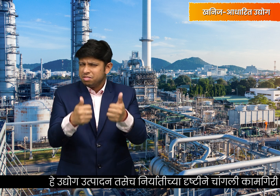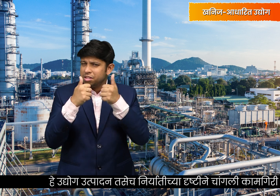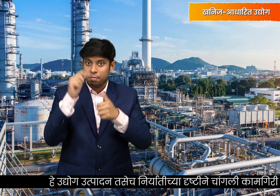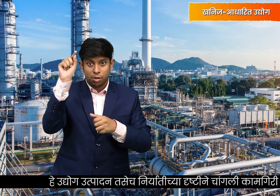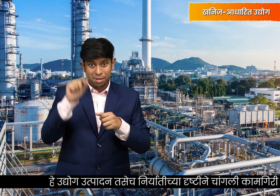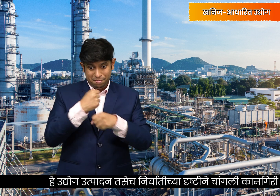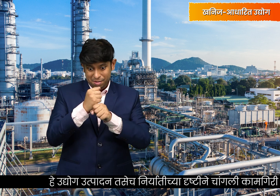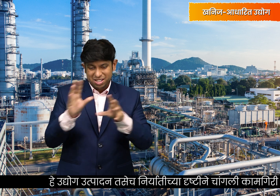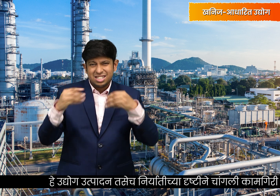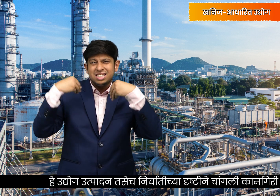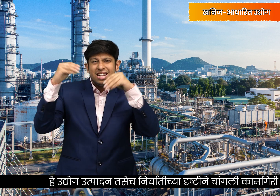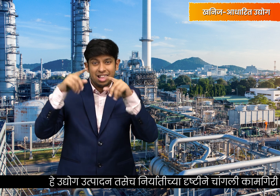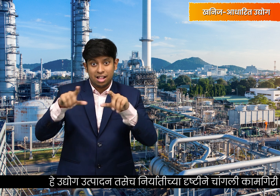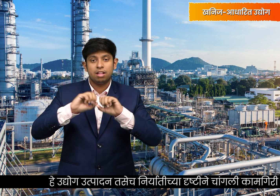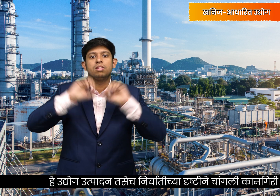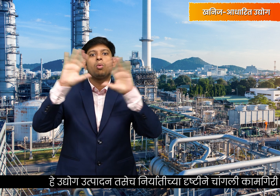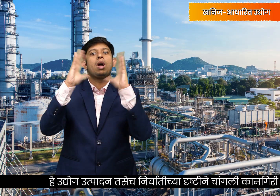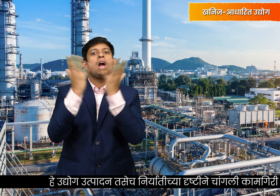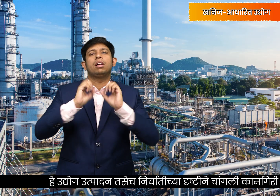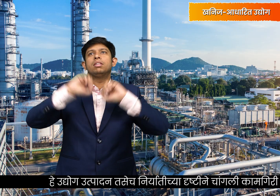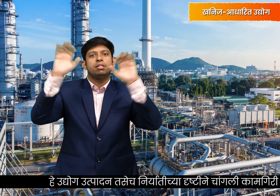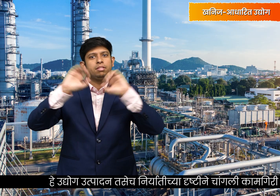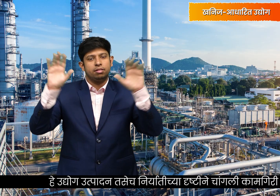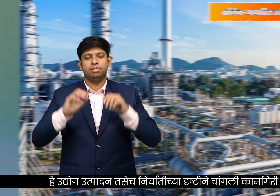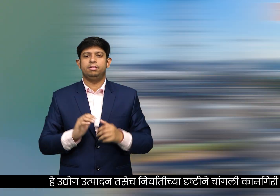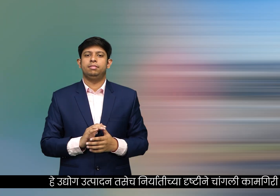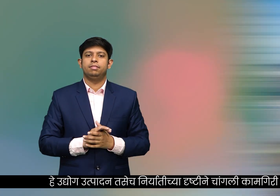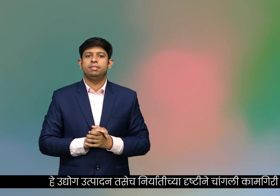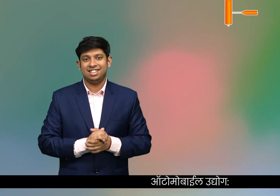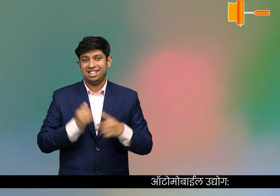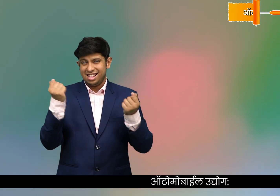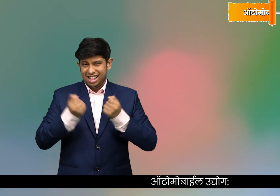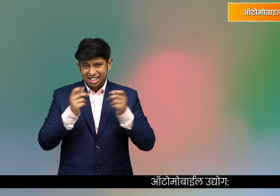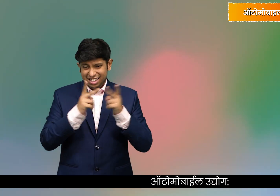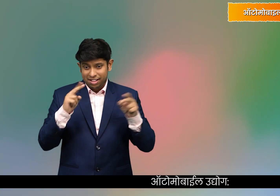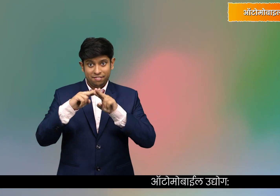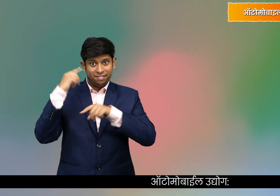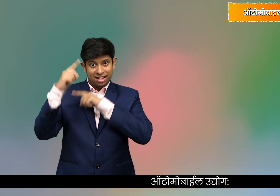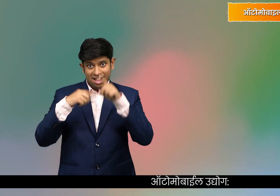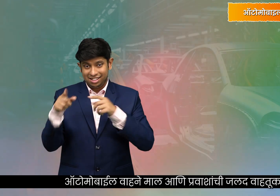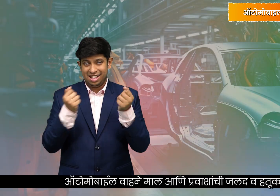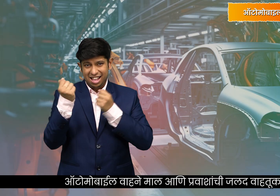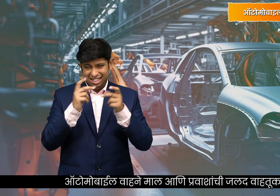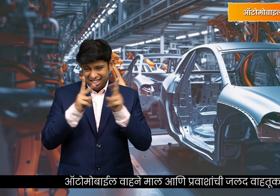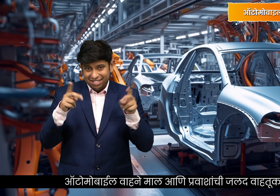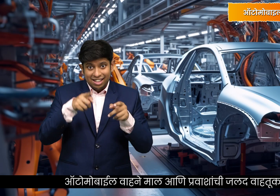तसेच निर्यातीचे दृष्टीने चांगली कामगिरी करत आहे. ऑटोमोबाईल उद्योग. ऑटोमोबाईल